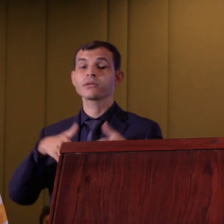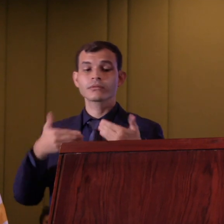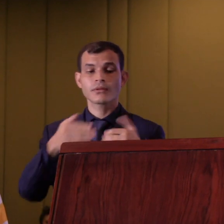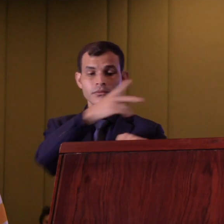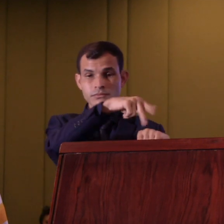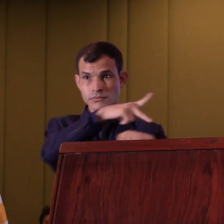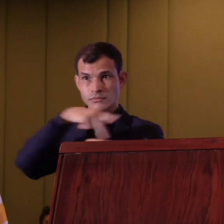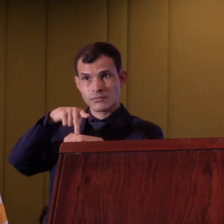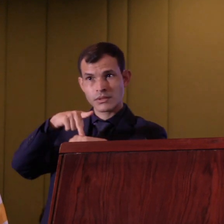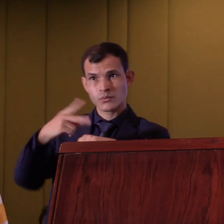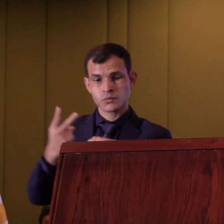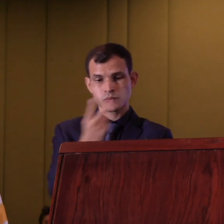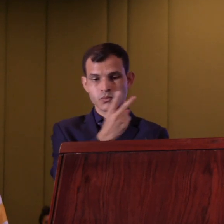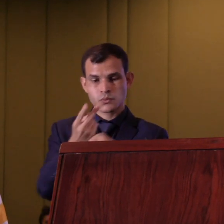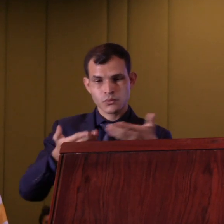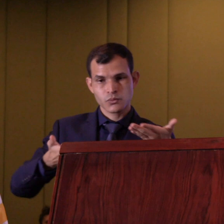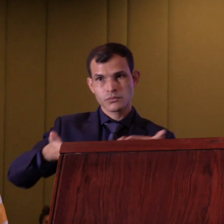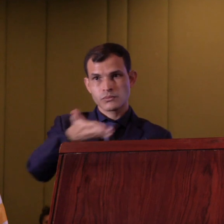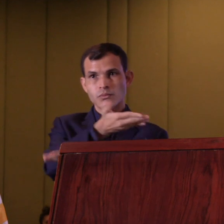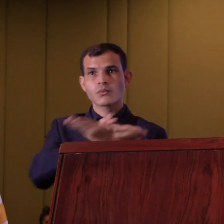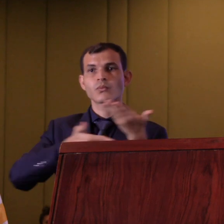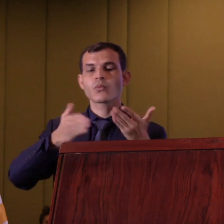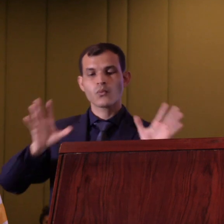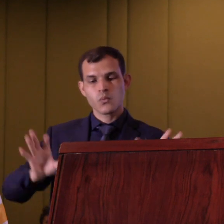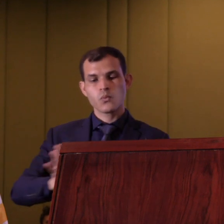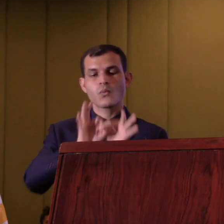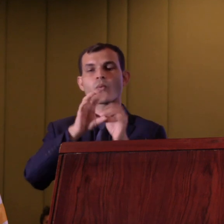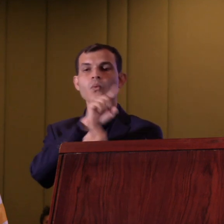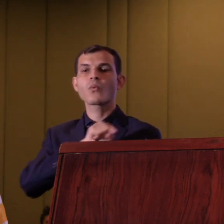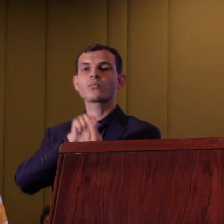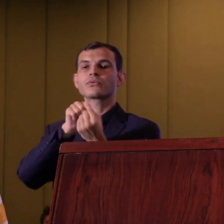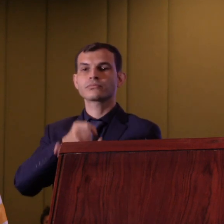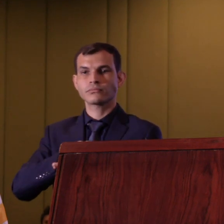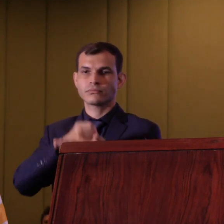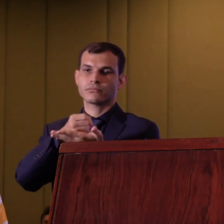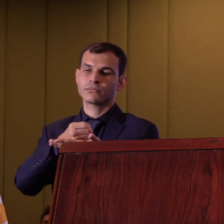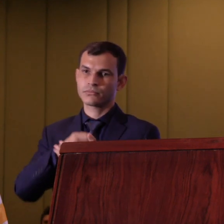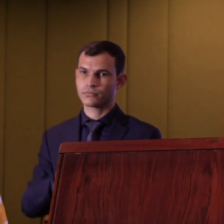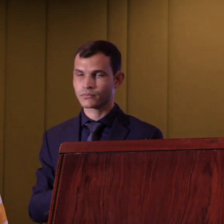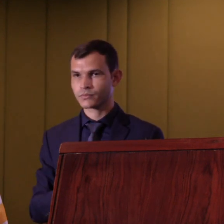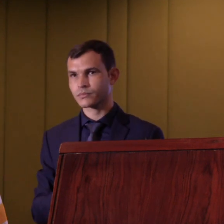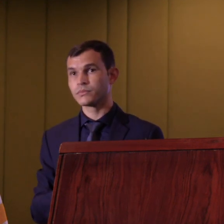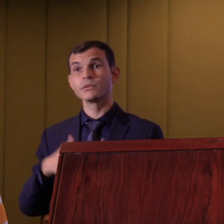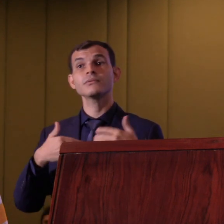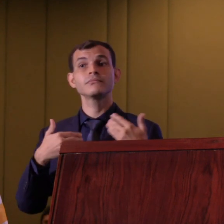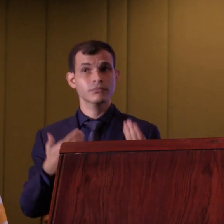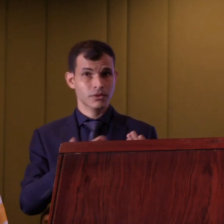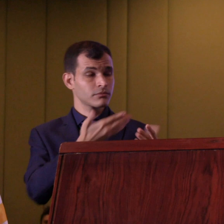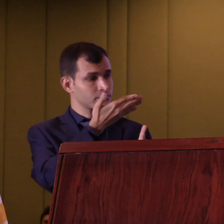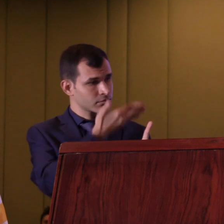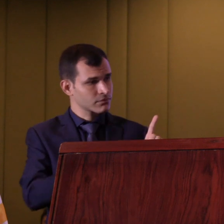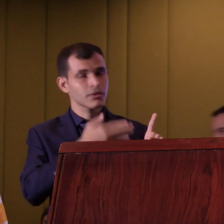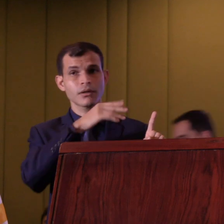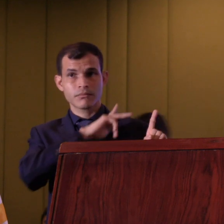a preservação ambiental com o desenvolvimento econômico. Presidente, esse é um fato que realmente traz